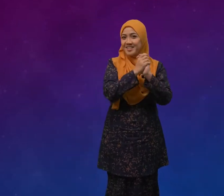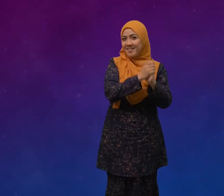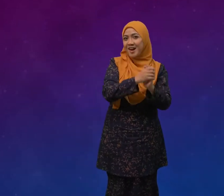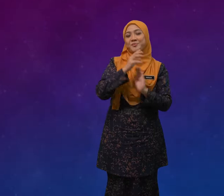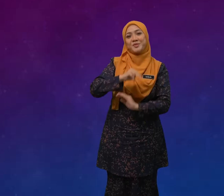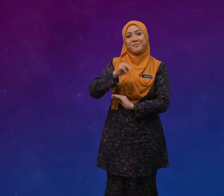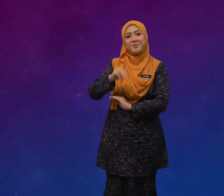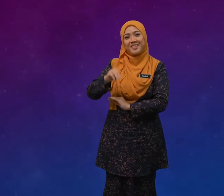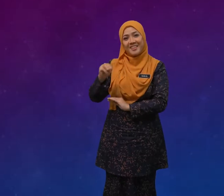Tahniah, murid-murid.